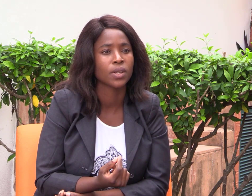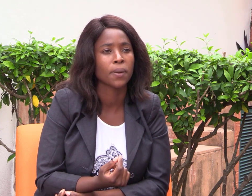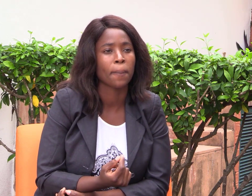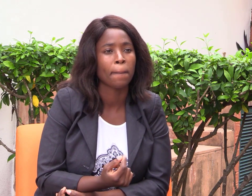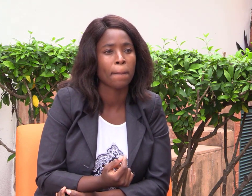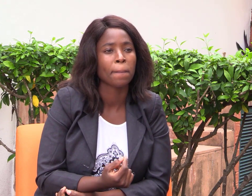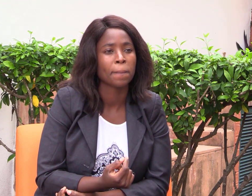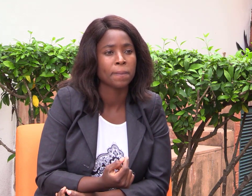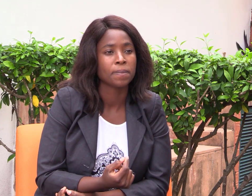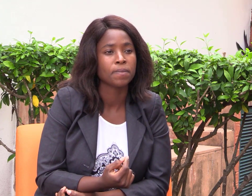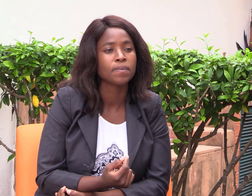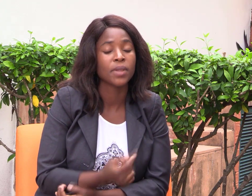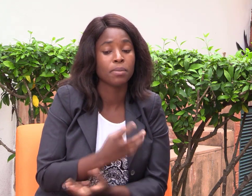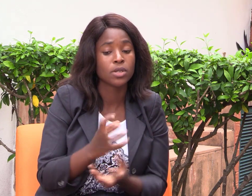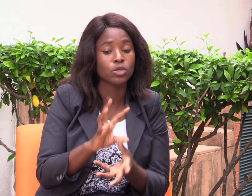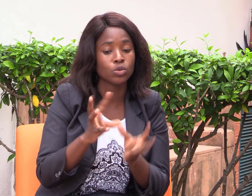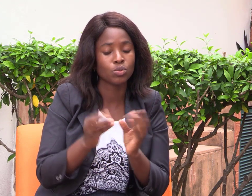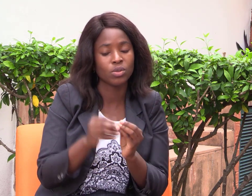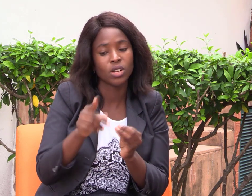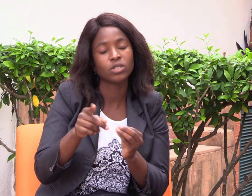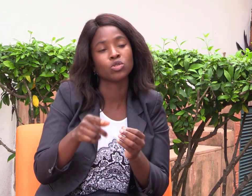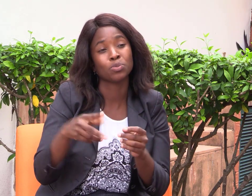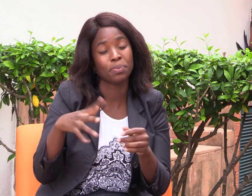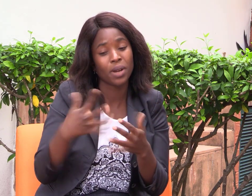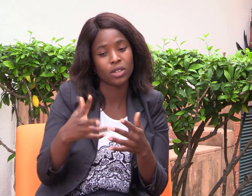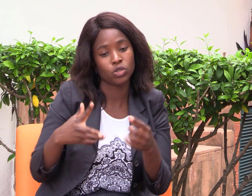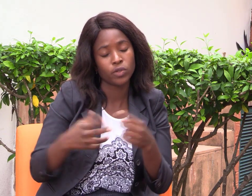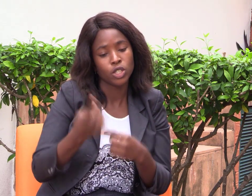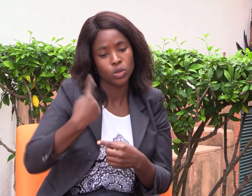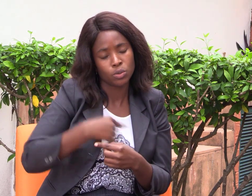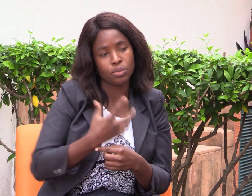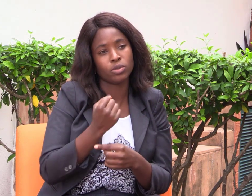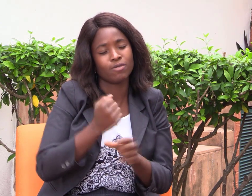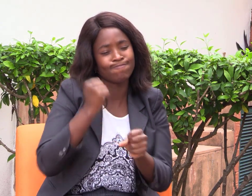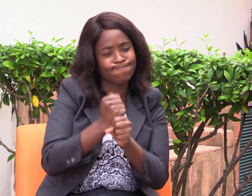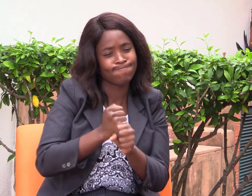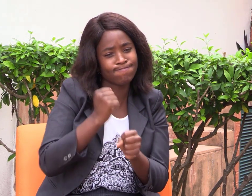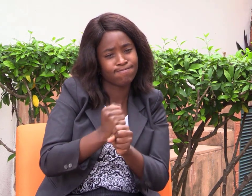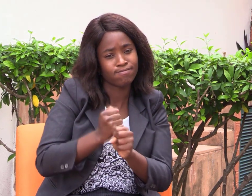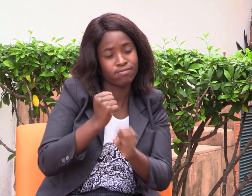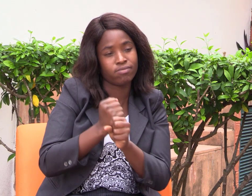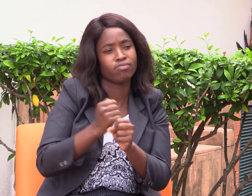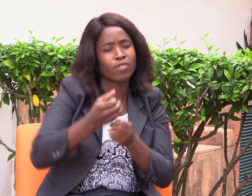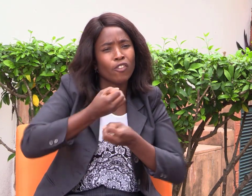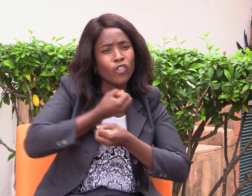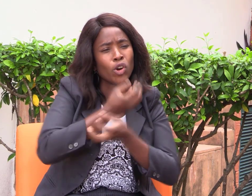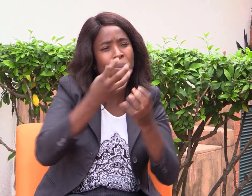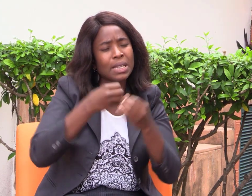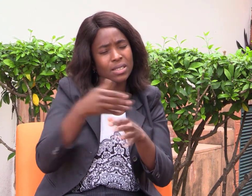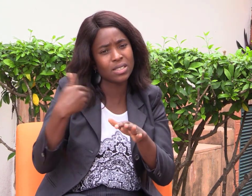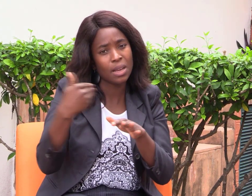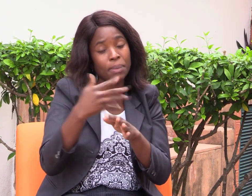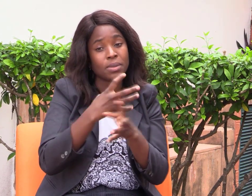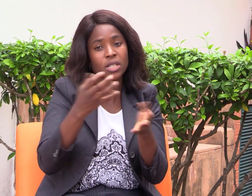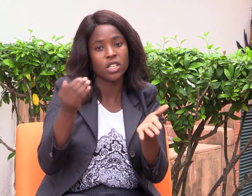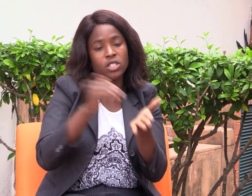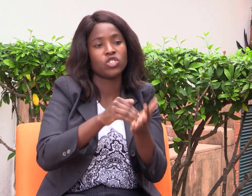e esquecemos dos distritos. E que para que a gente possa resolver este problema, precisamos